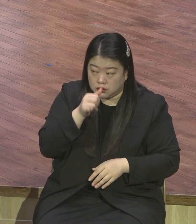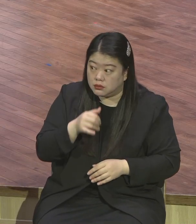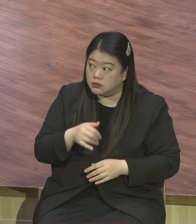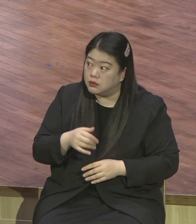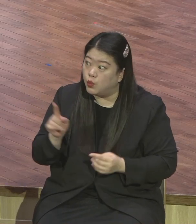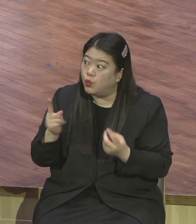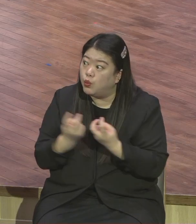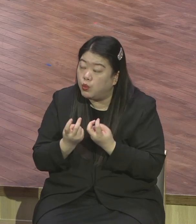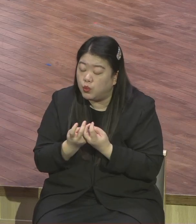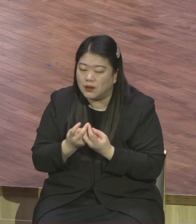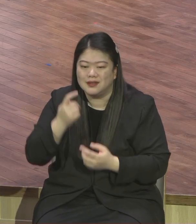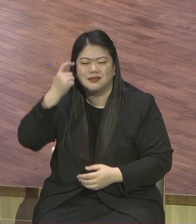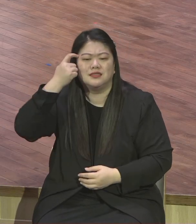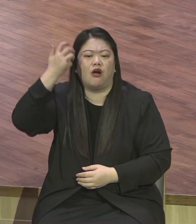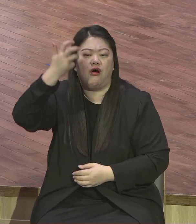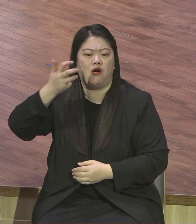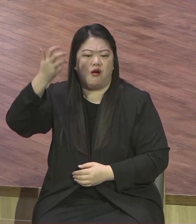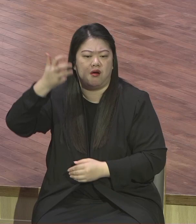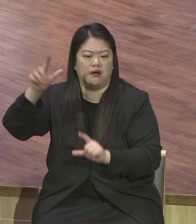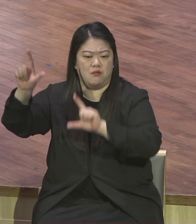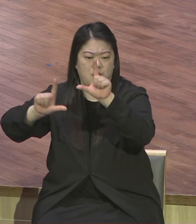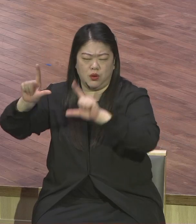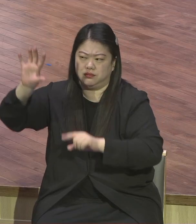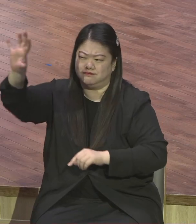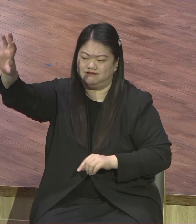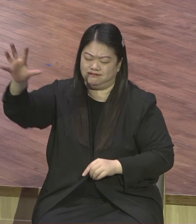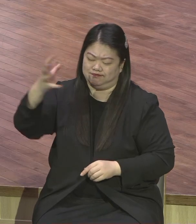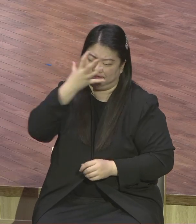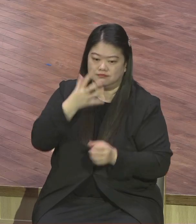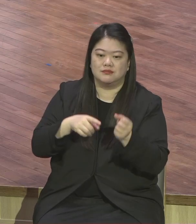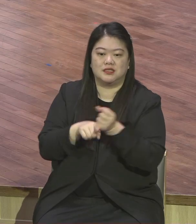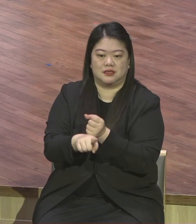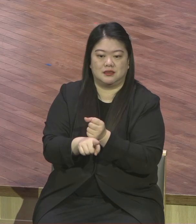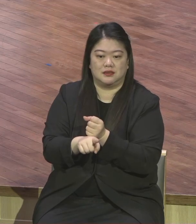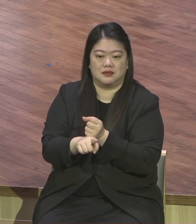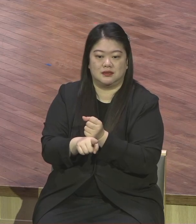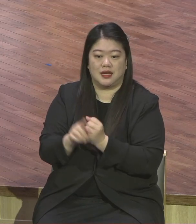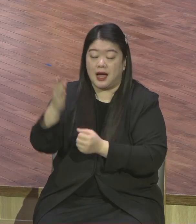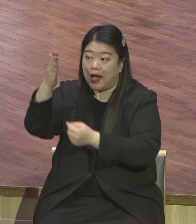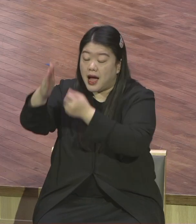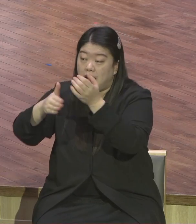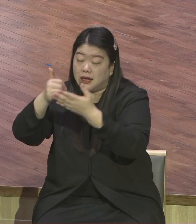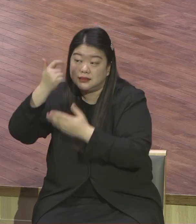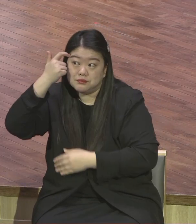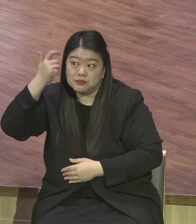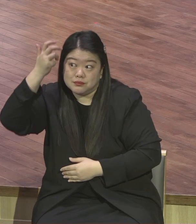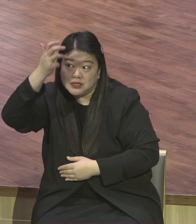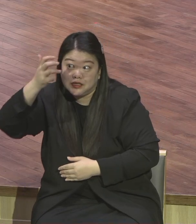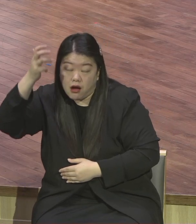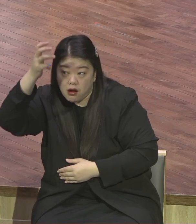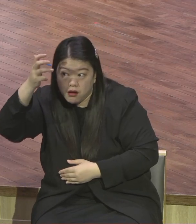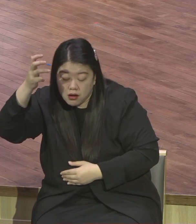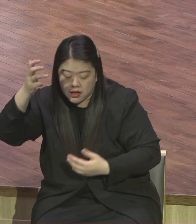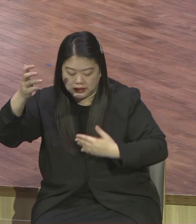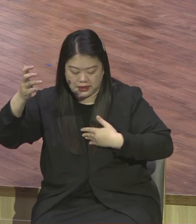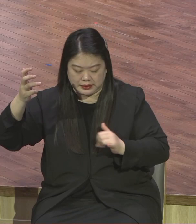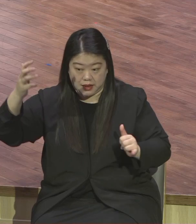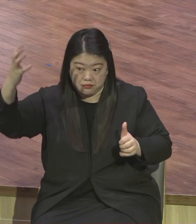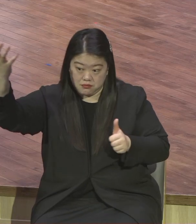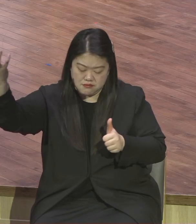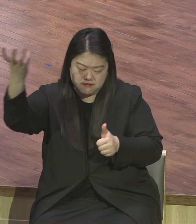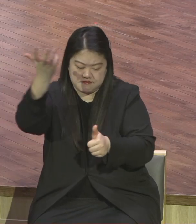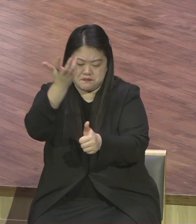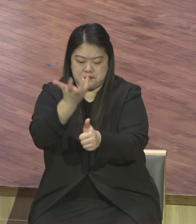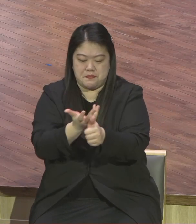서론이야. 본론은 영이란 말이에요. 그래서 하나님 형상을 지원받아 우리 속에 뭐가냐? 생명을 집어넣어서 2장